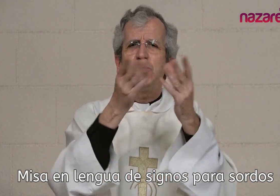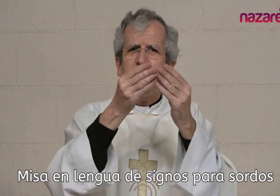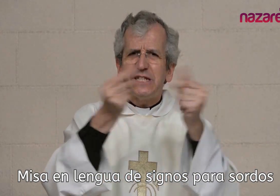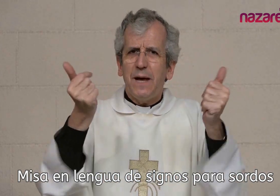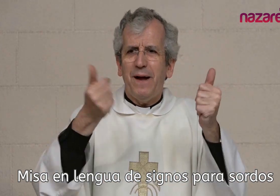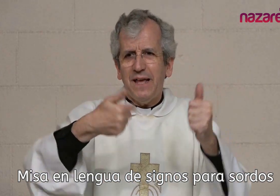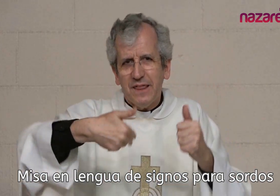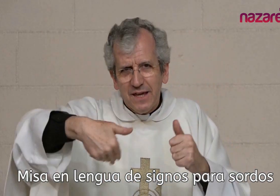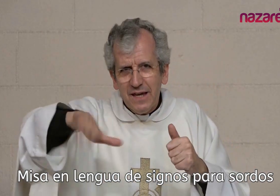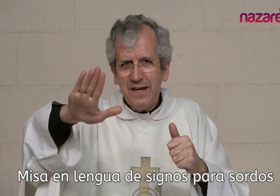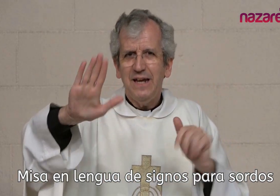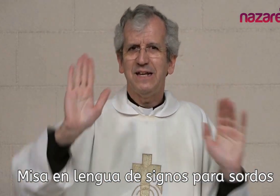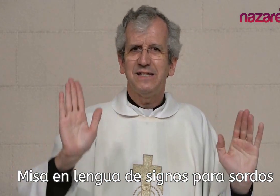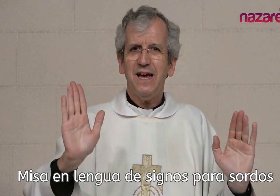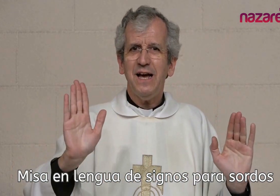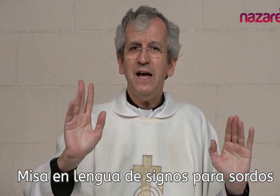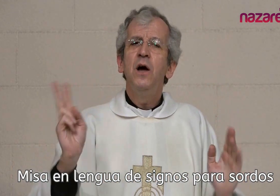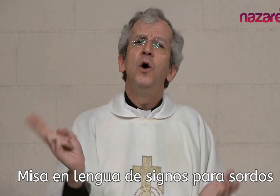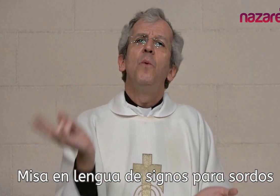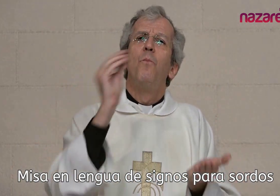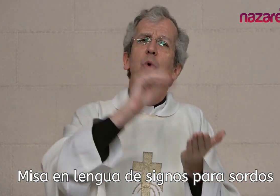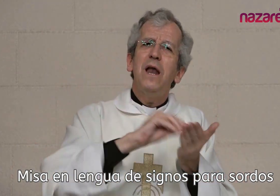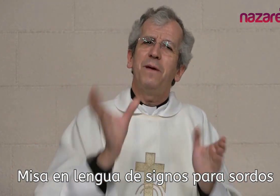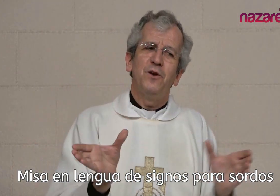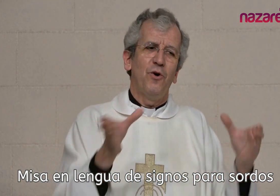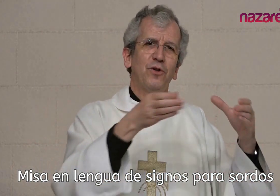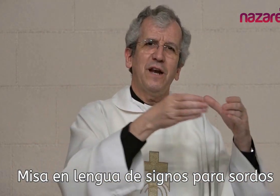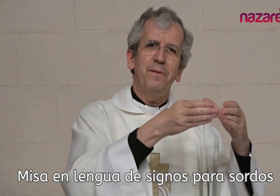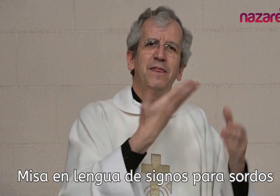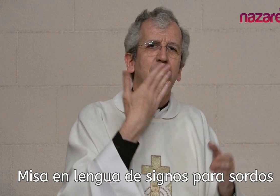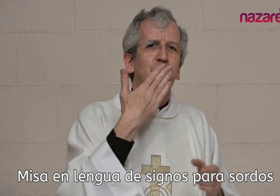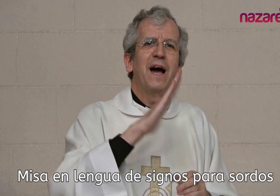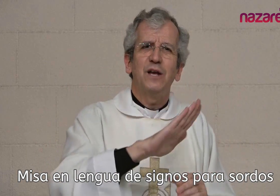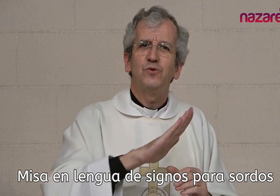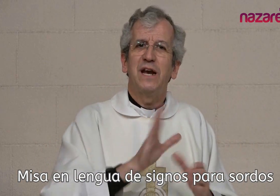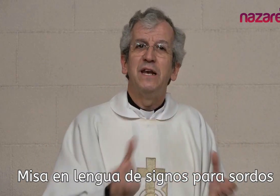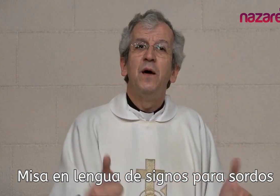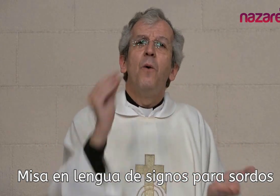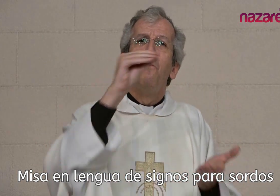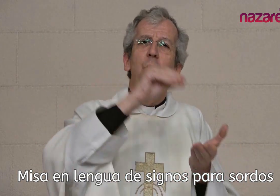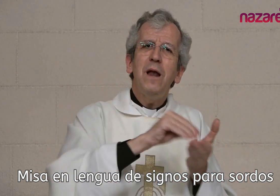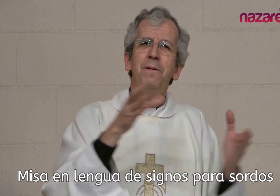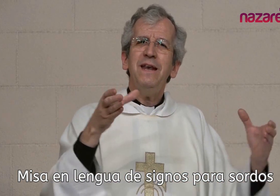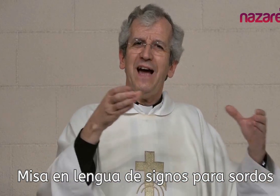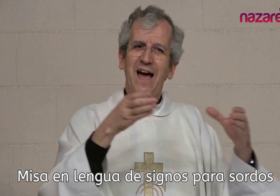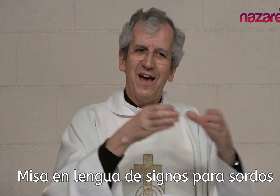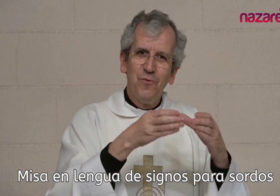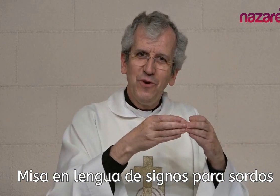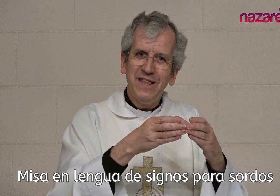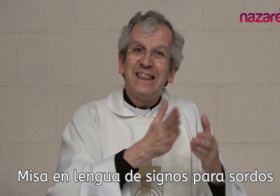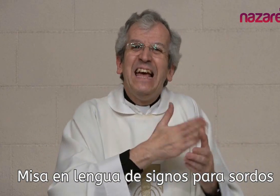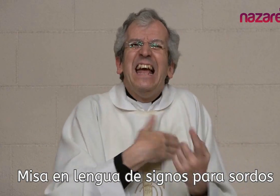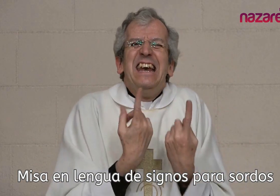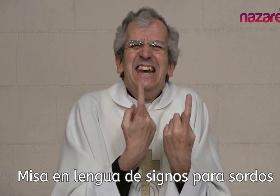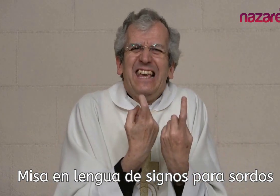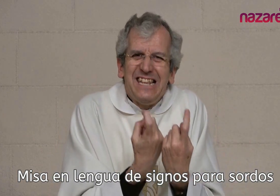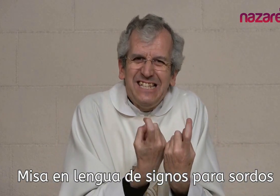Jesús desaparece y les deja, vuelven otra vez a Jerusalén, vuelven a la comunidad.